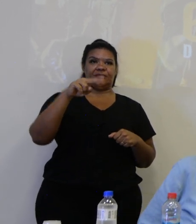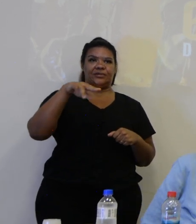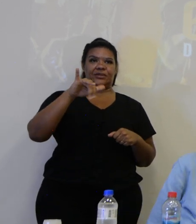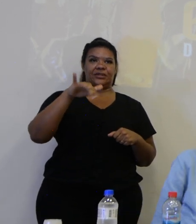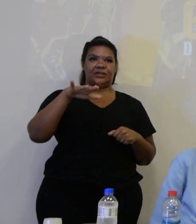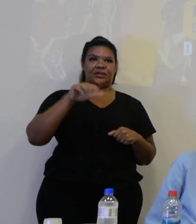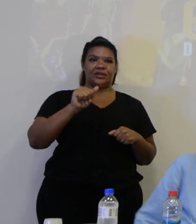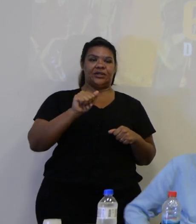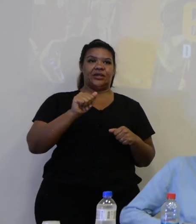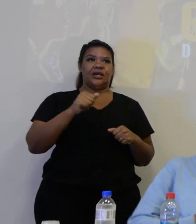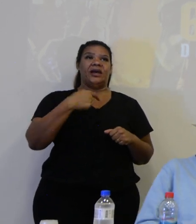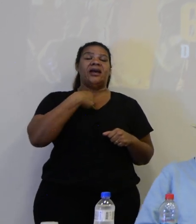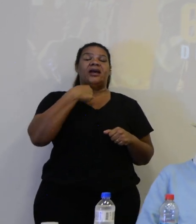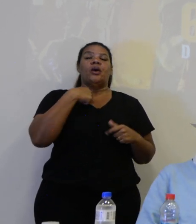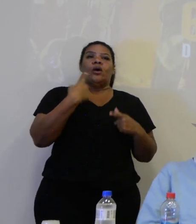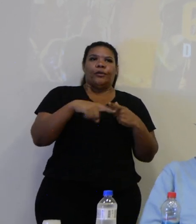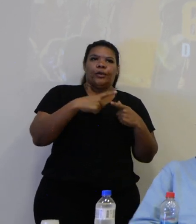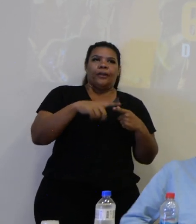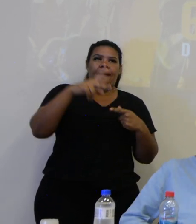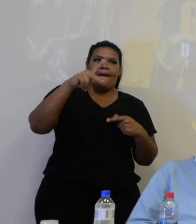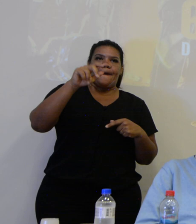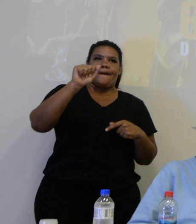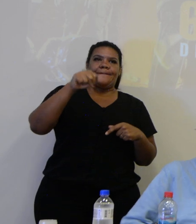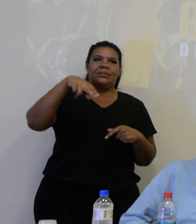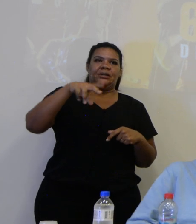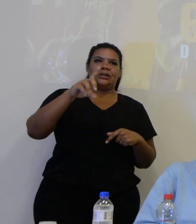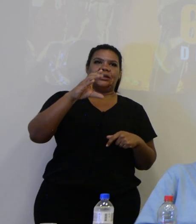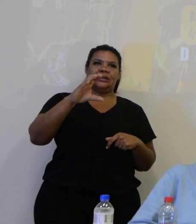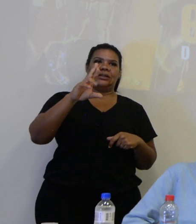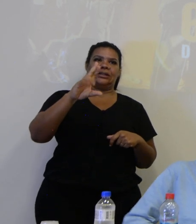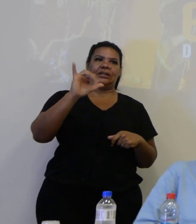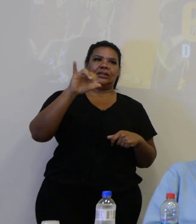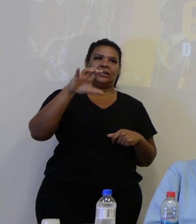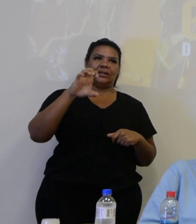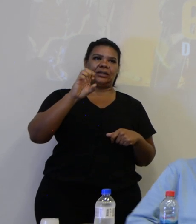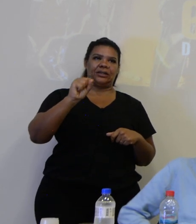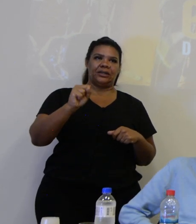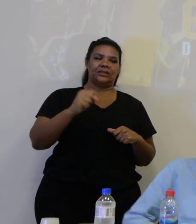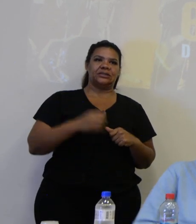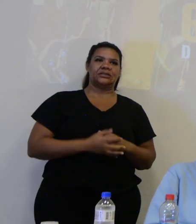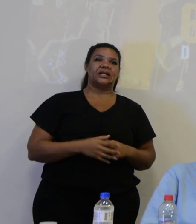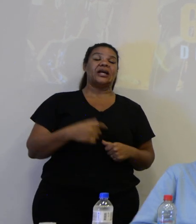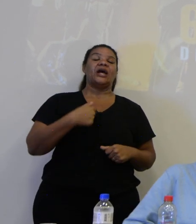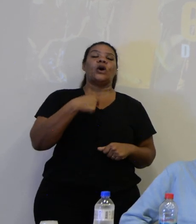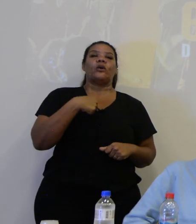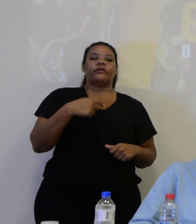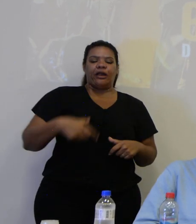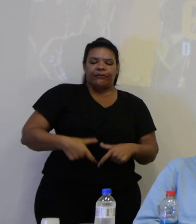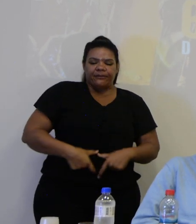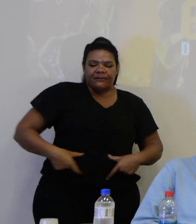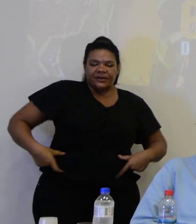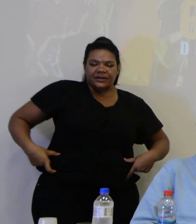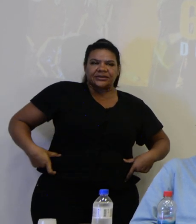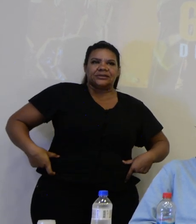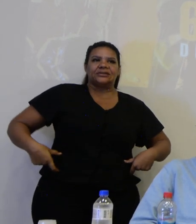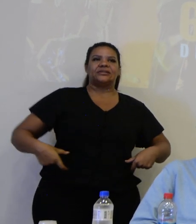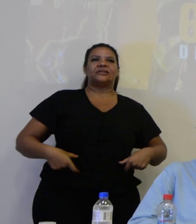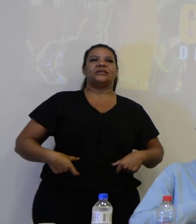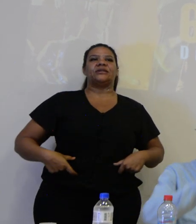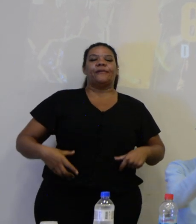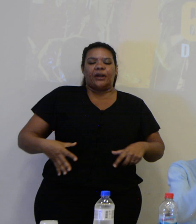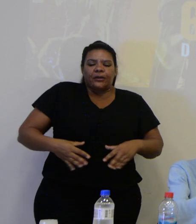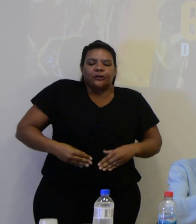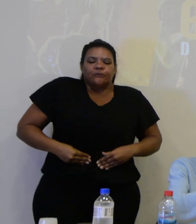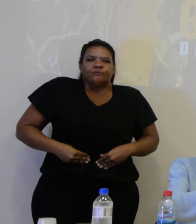da cirurgia do pâncreas, eu tenho uma hérnia. Eu ando com uma cinta elástica para